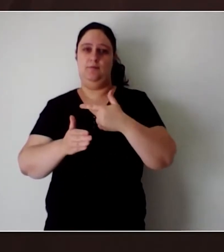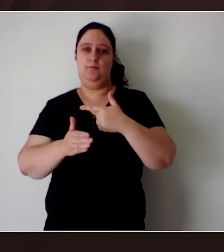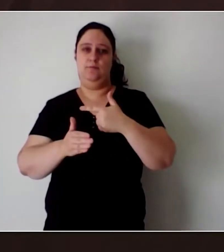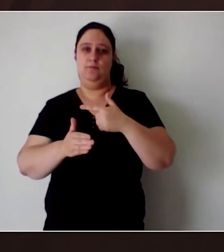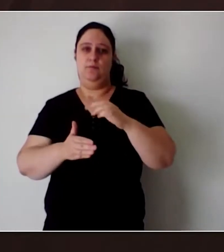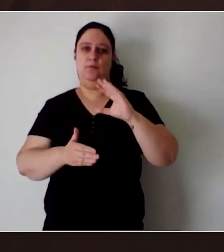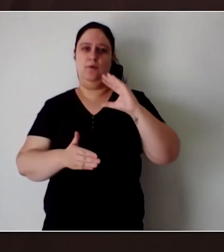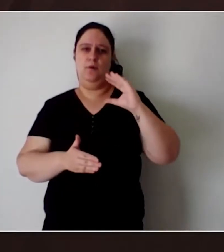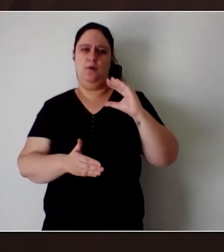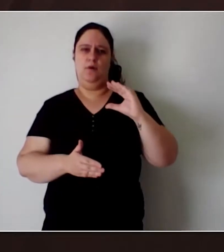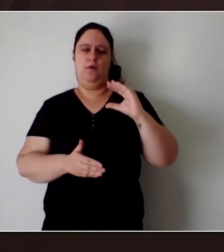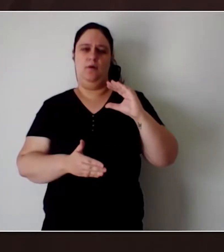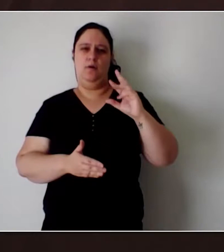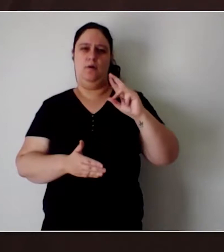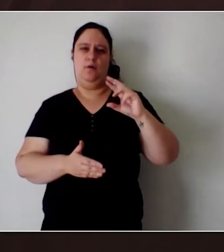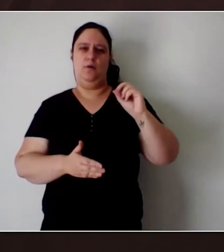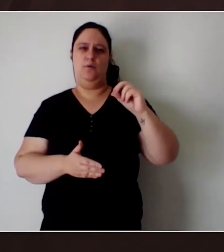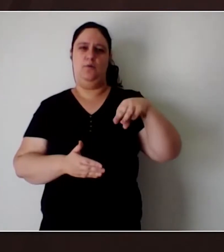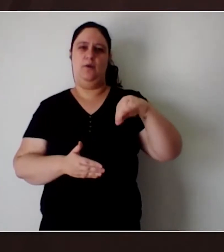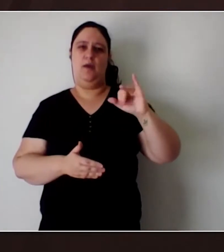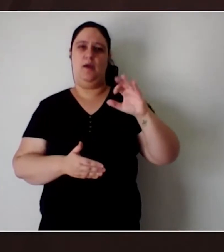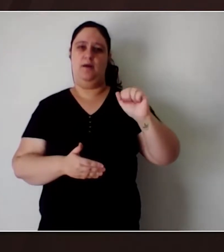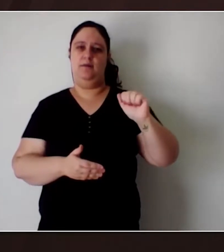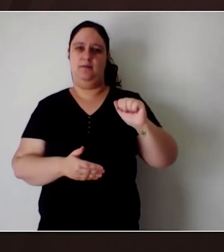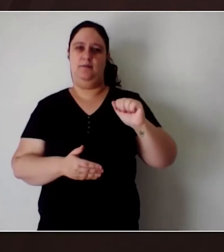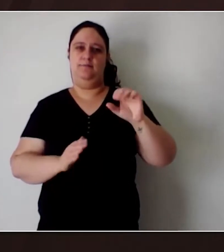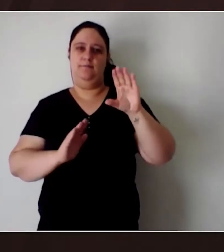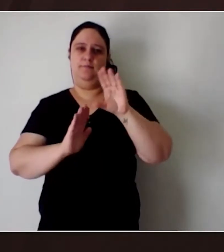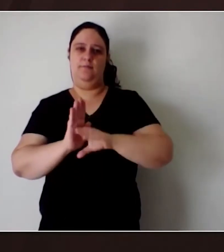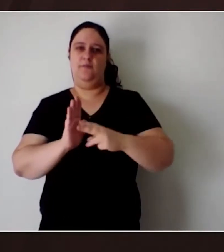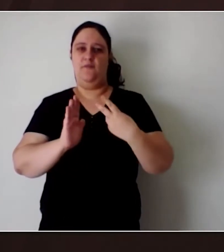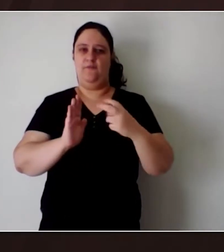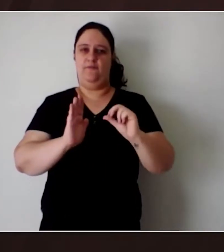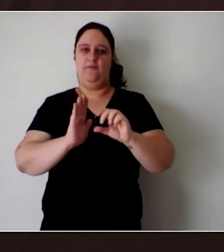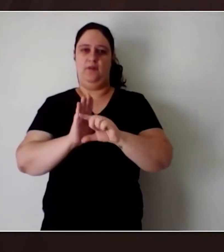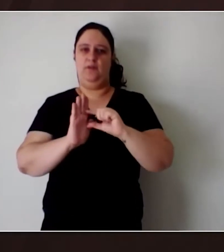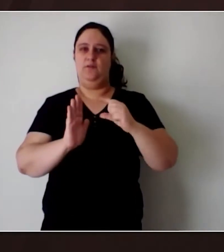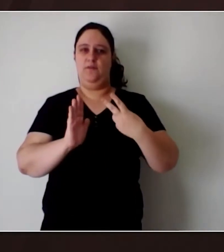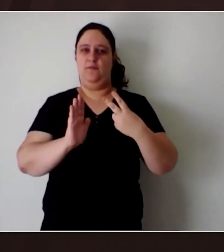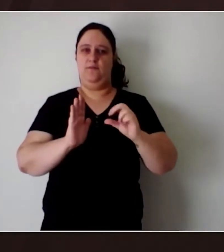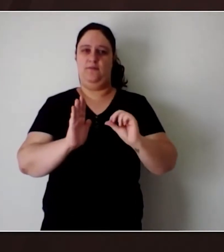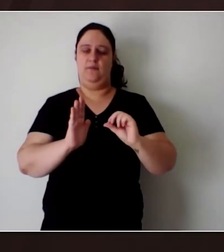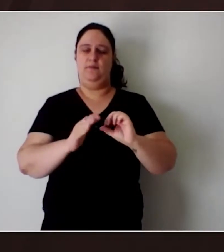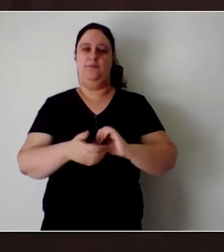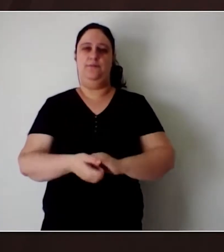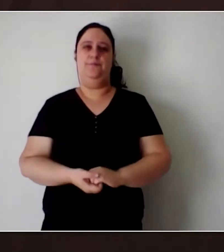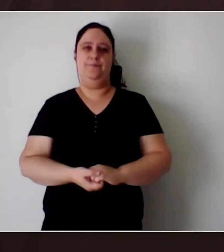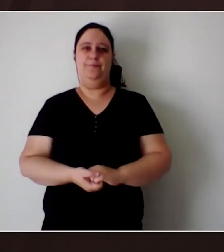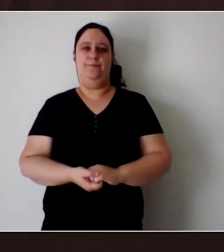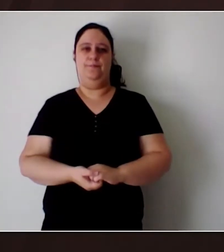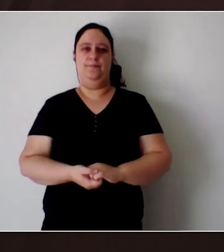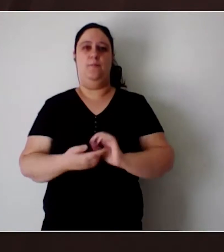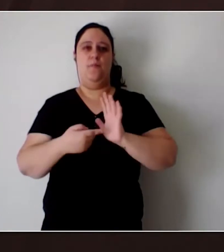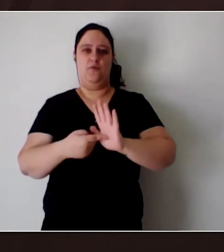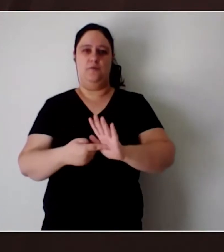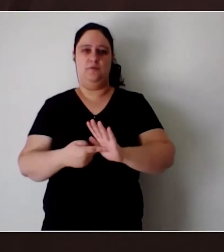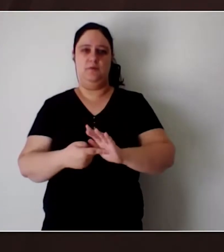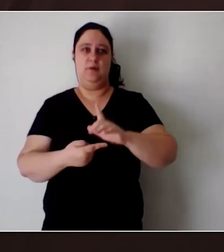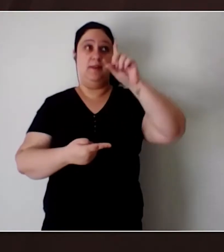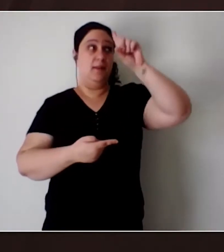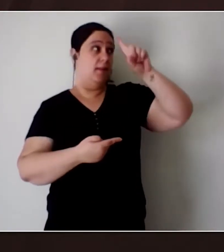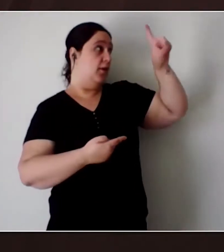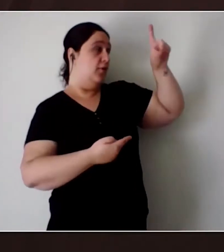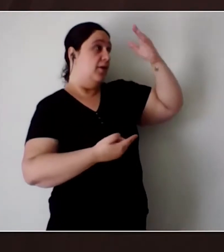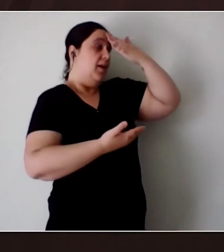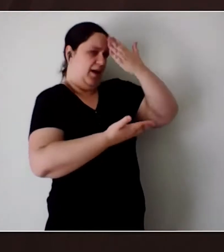ali diz uma verdade que é: crede no Senhor vosso Deus e estareis